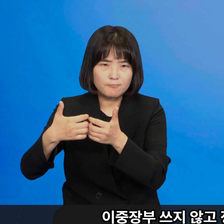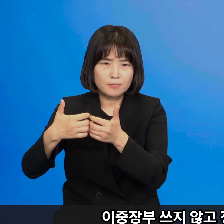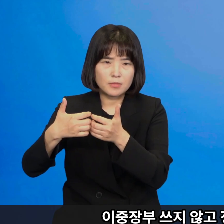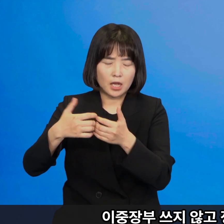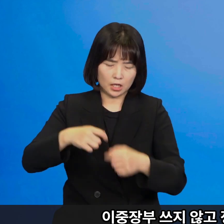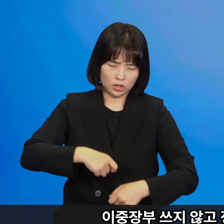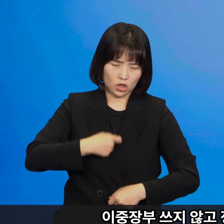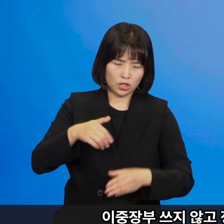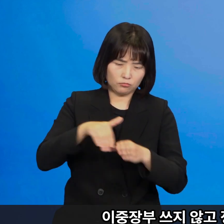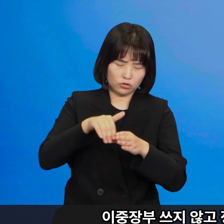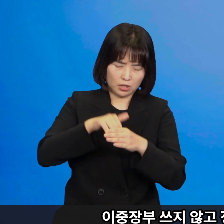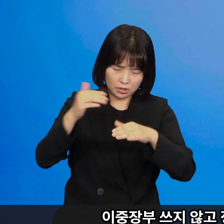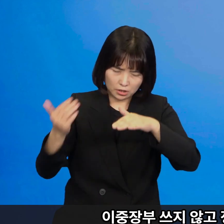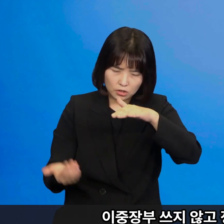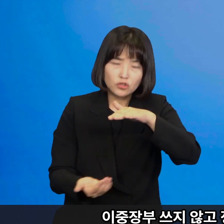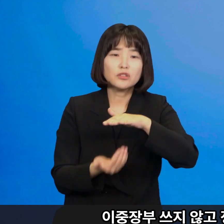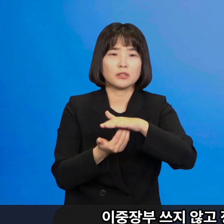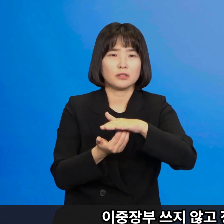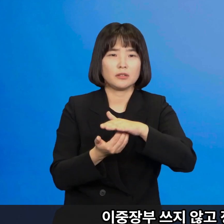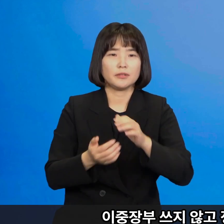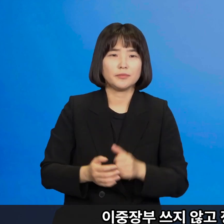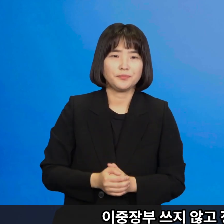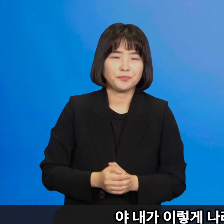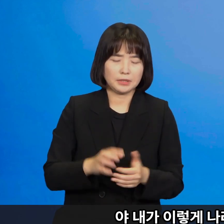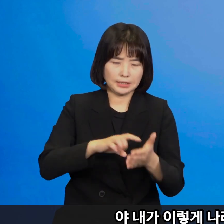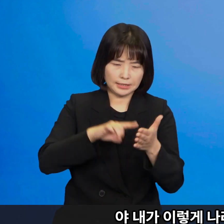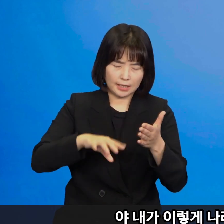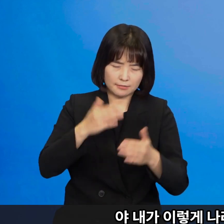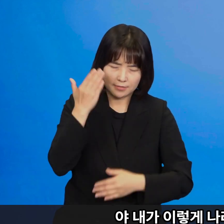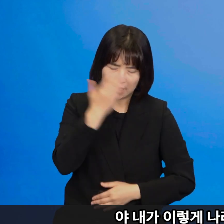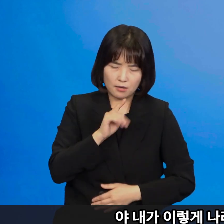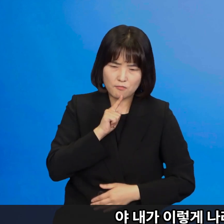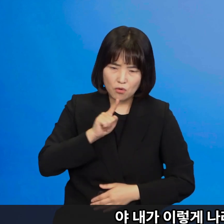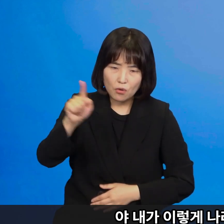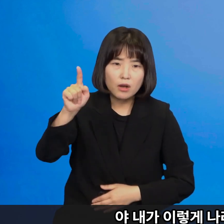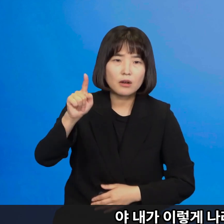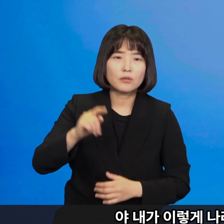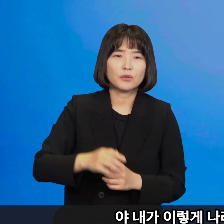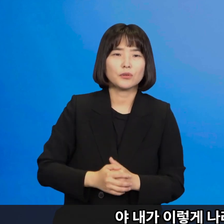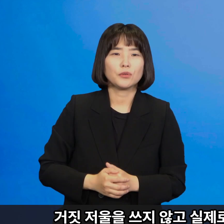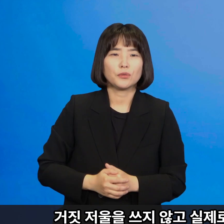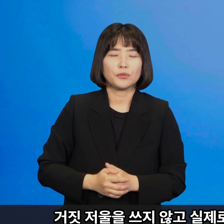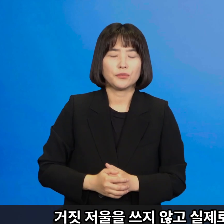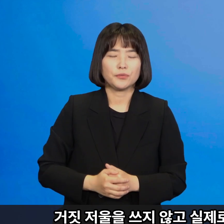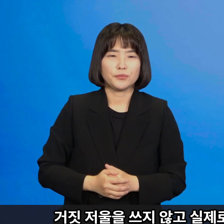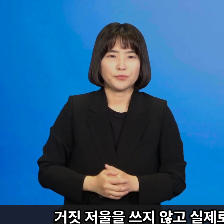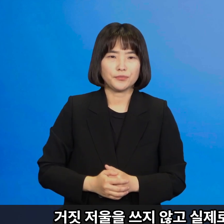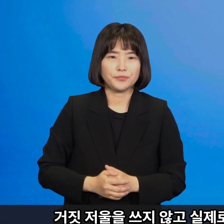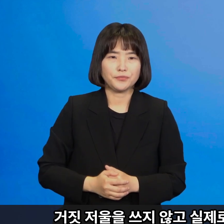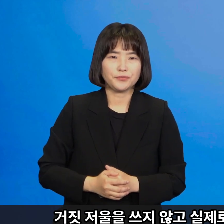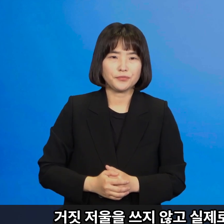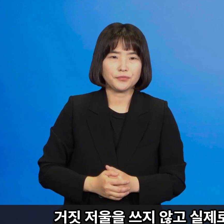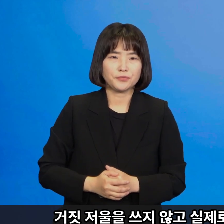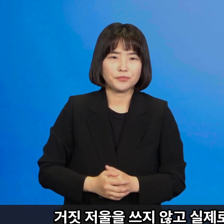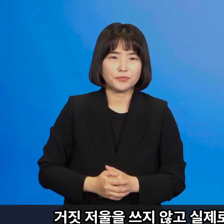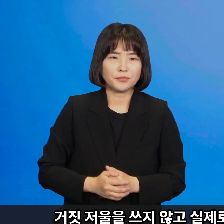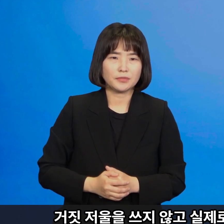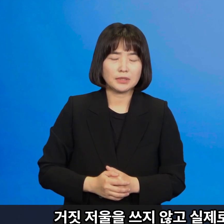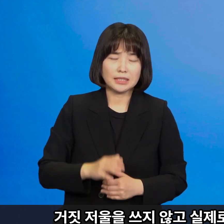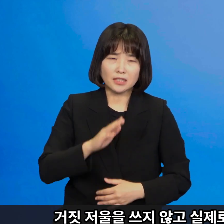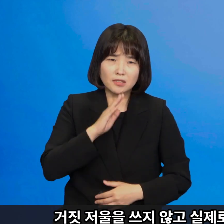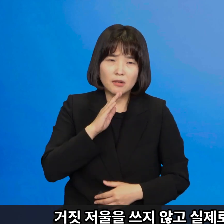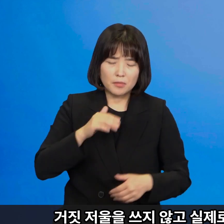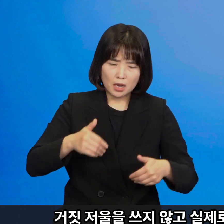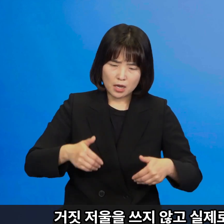것입니다. 이중장부 쓰지 않고 정직하게 세금 보고하고, 야, 내가 이렇게 나라에 기여를 하는구나. 거짓 저울을 쓰지 않고 실제로